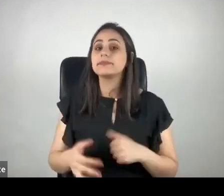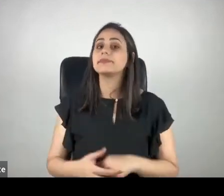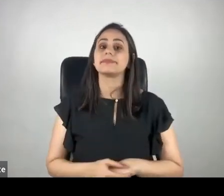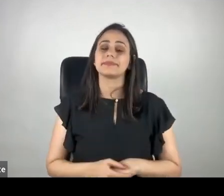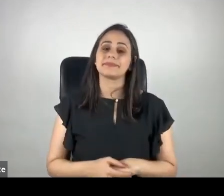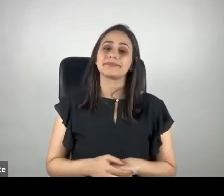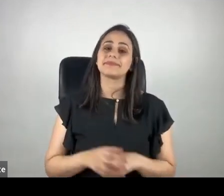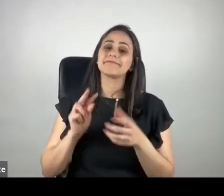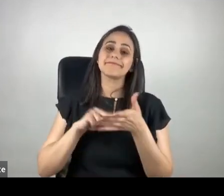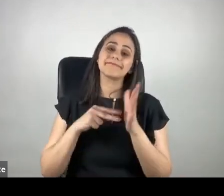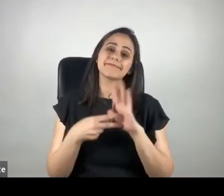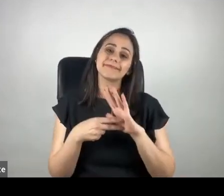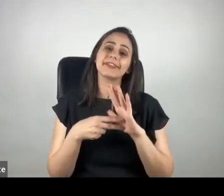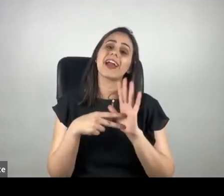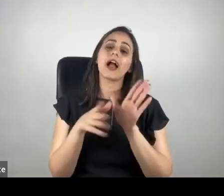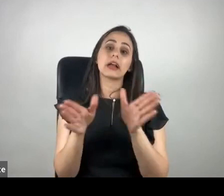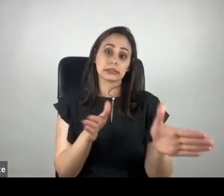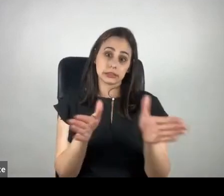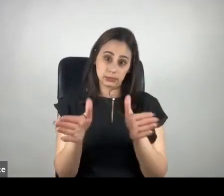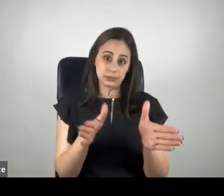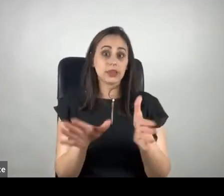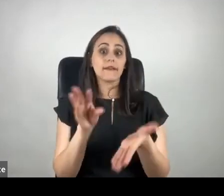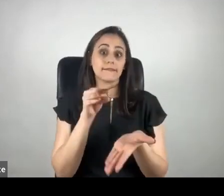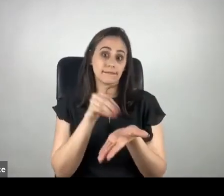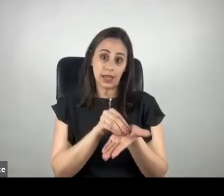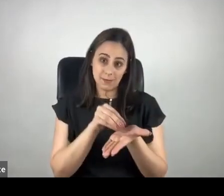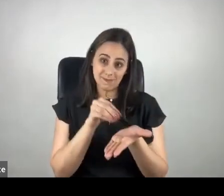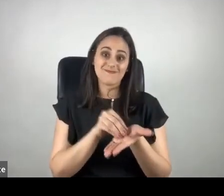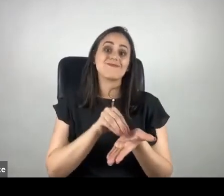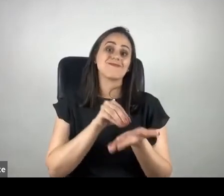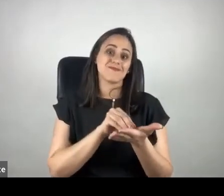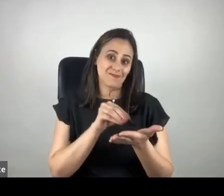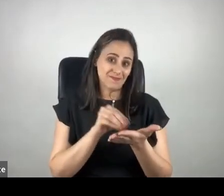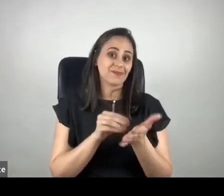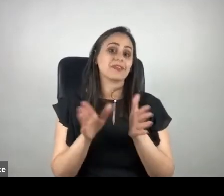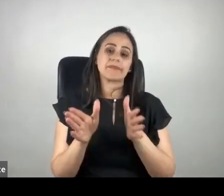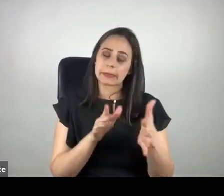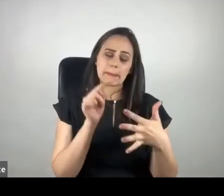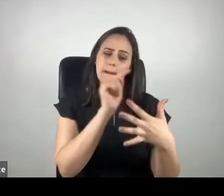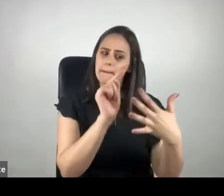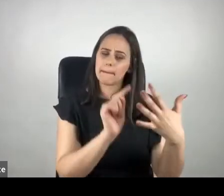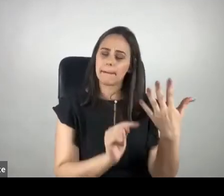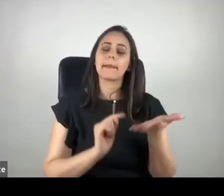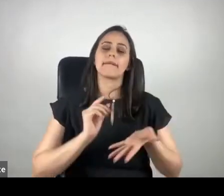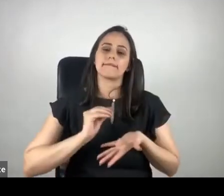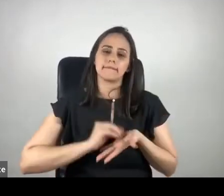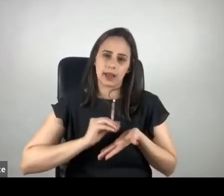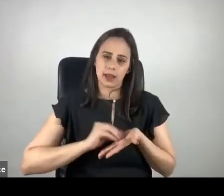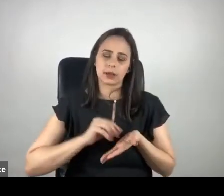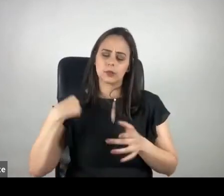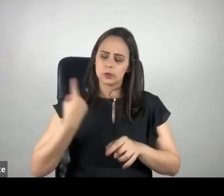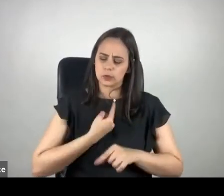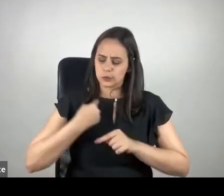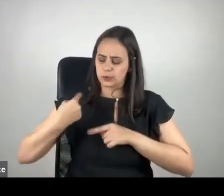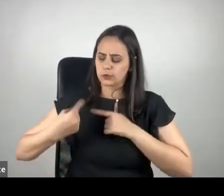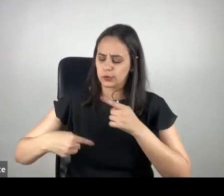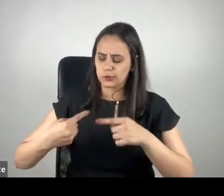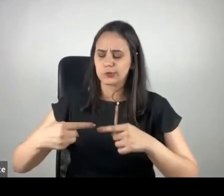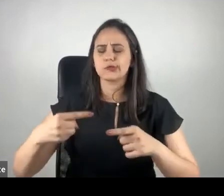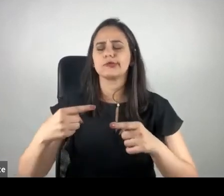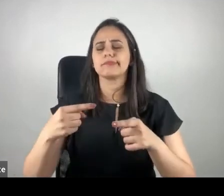falta acessibilidade em muitas coisas. E até na nossa discussão, a gente chegou à conclusão